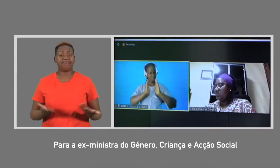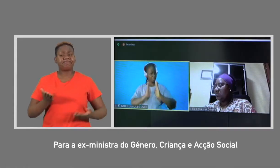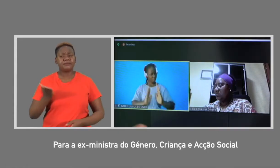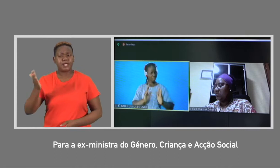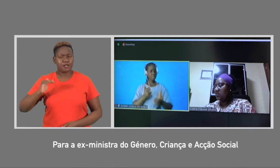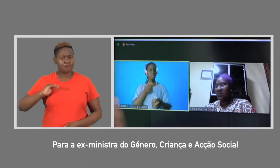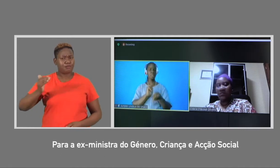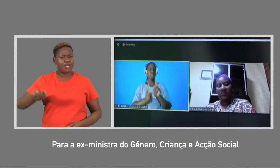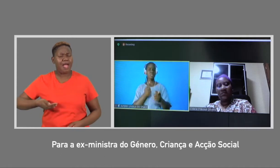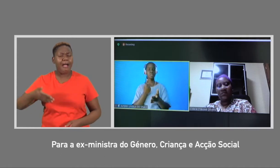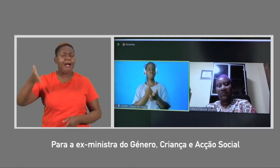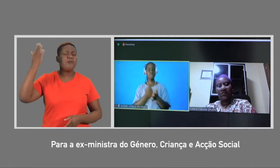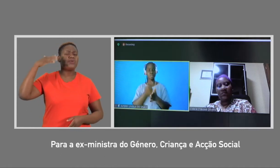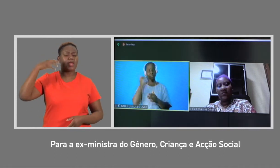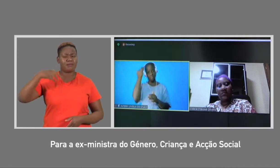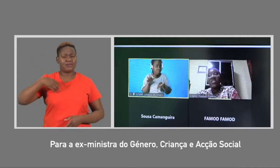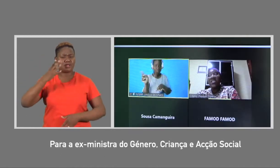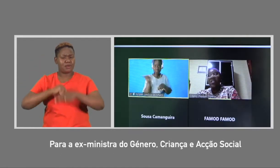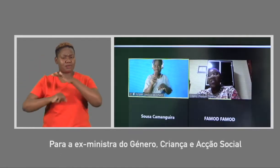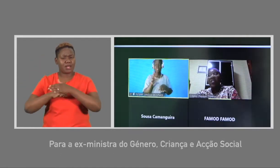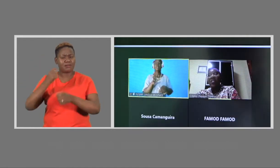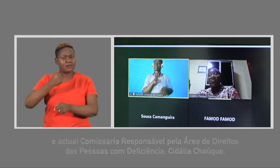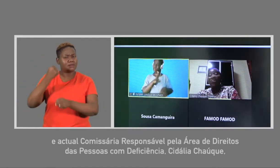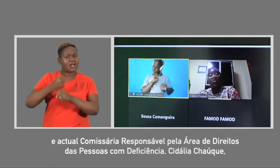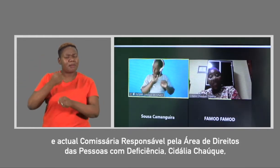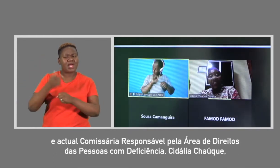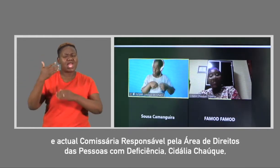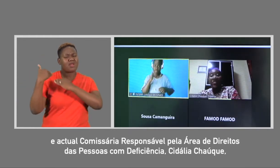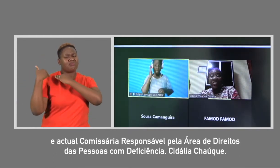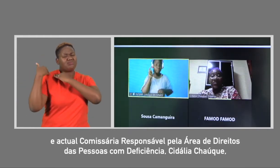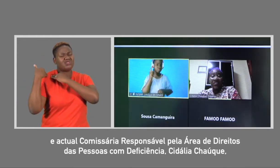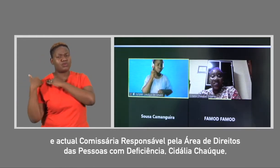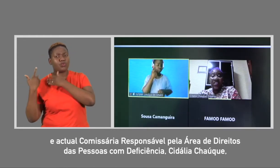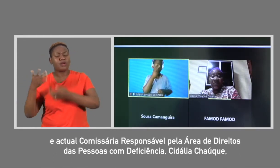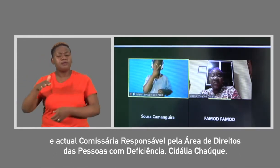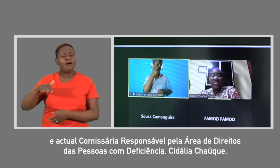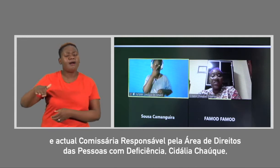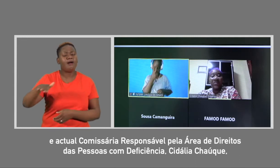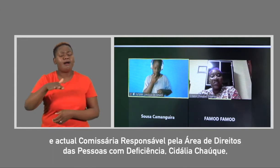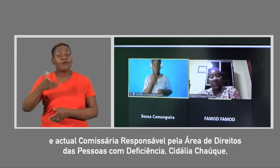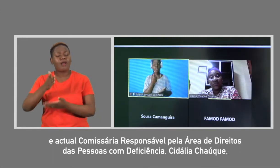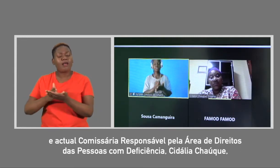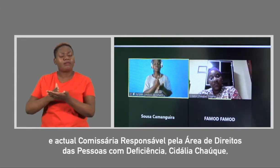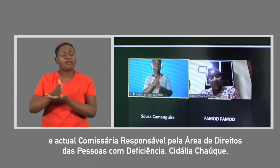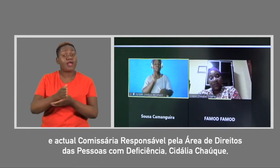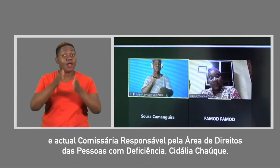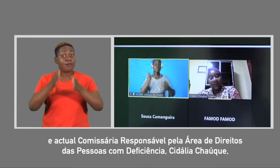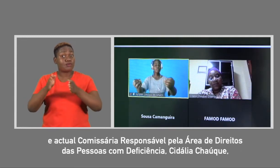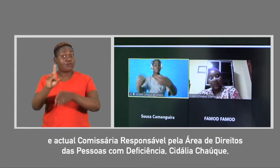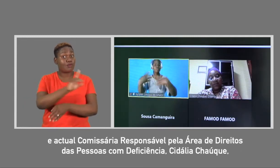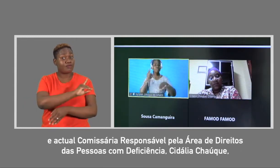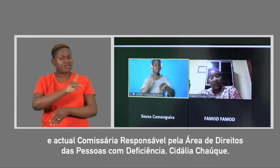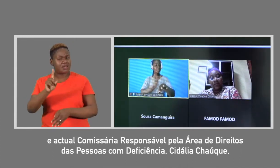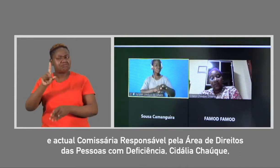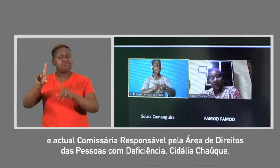Para a ex-ministra de Gênero, Criança e Ação Social e a atual comissária responsável pela área de direitos das pessoas com